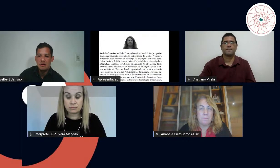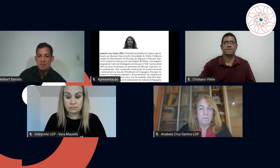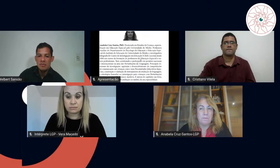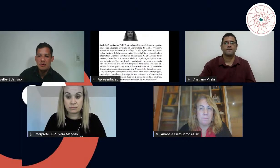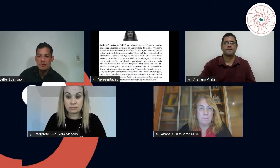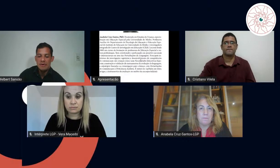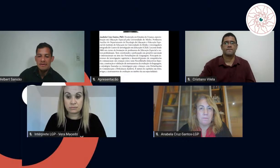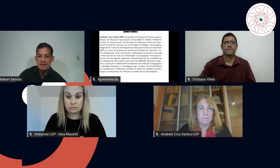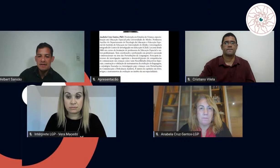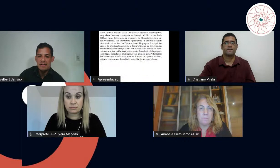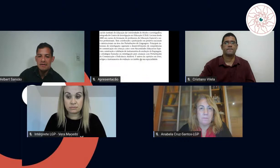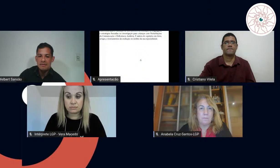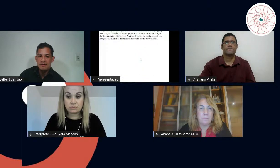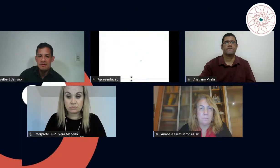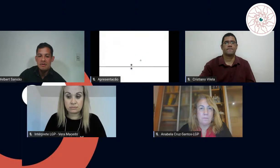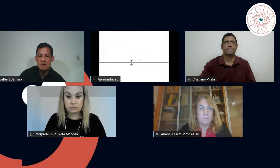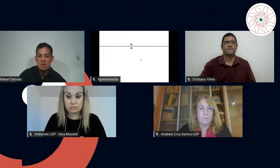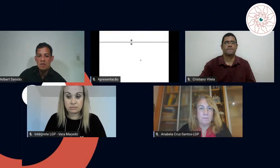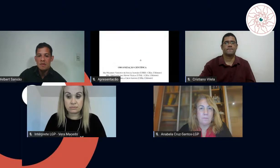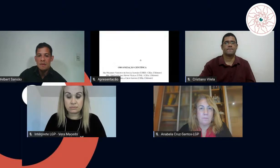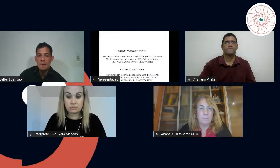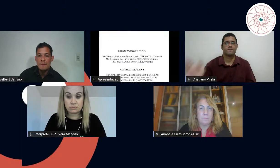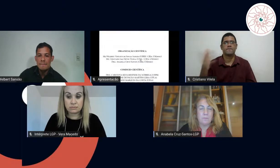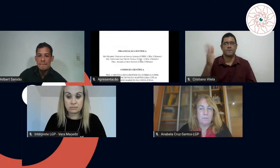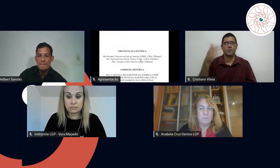organizadores. Pode passar.